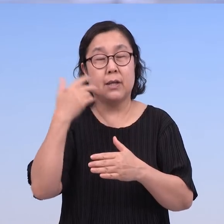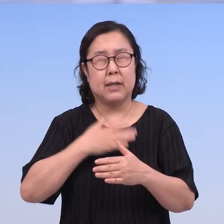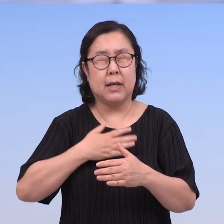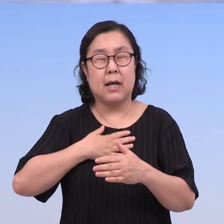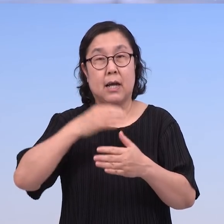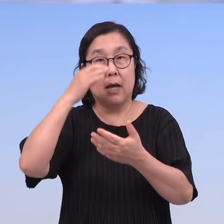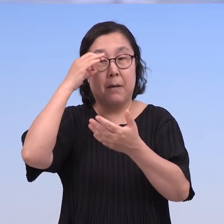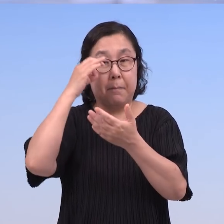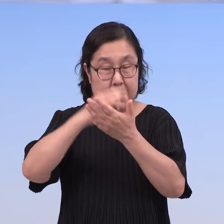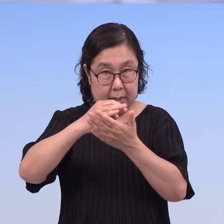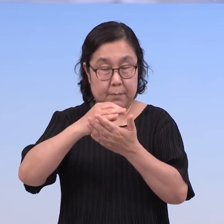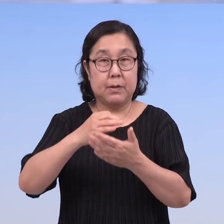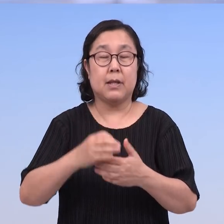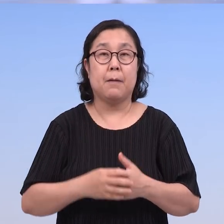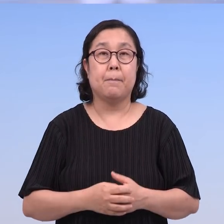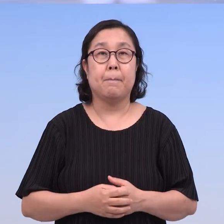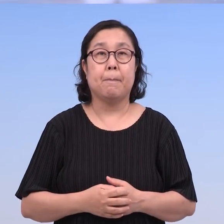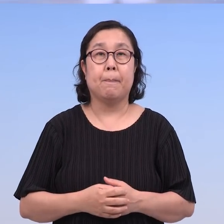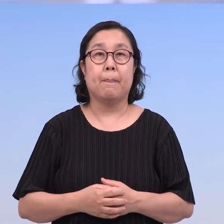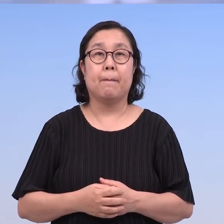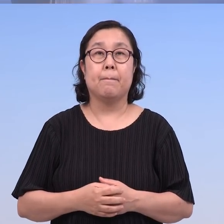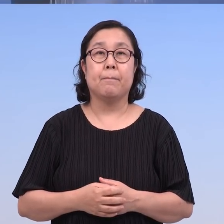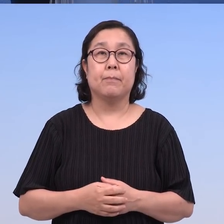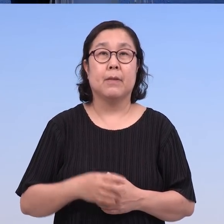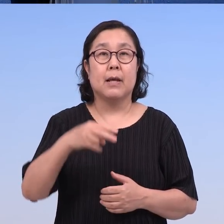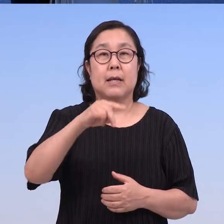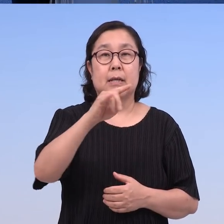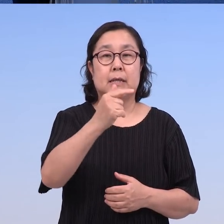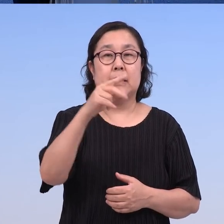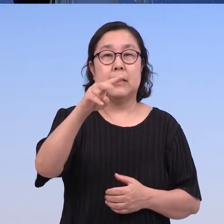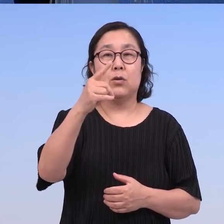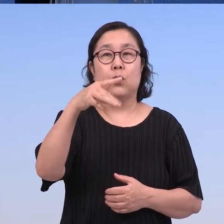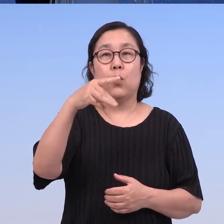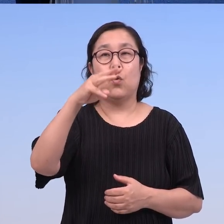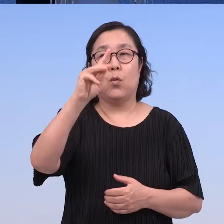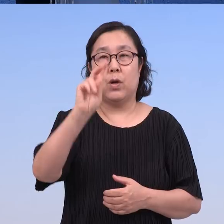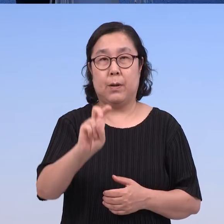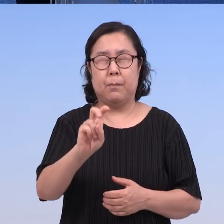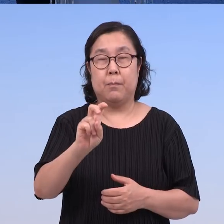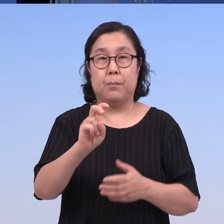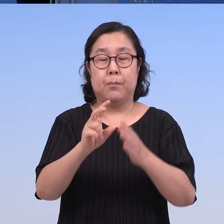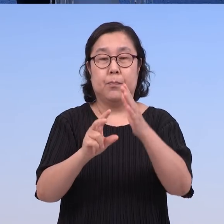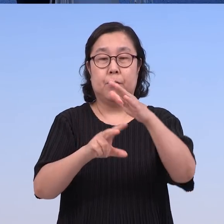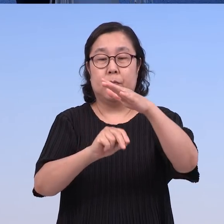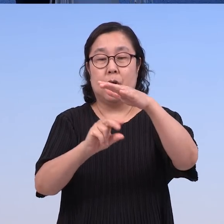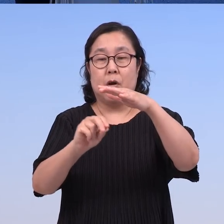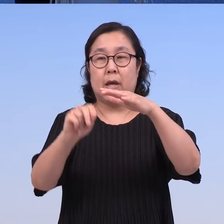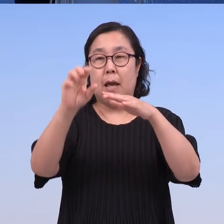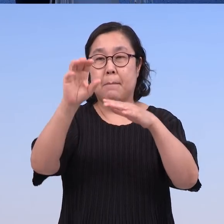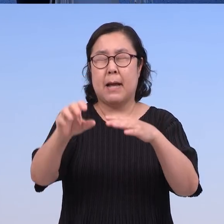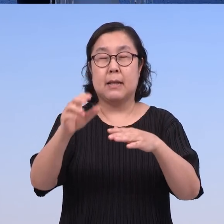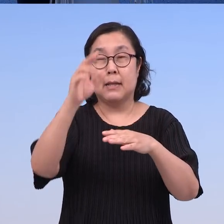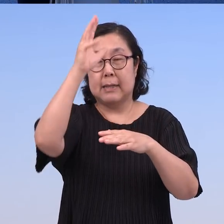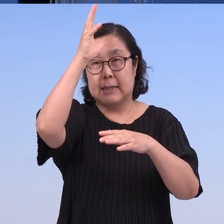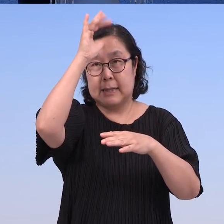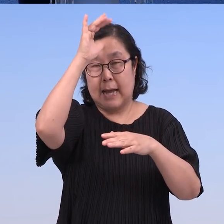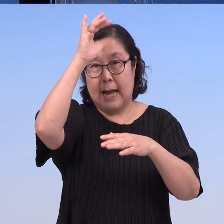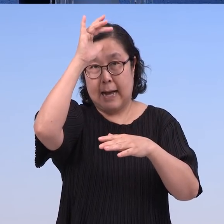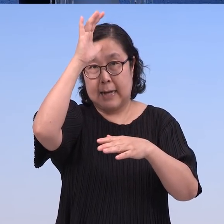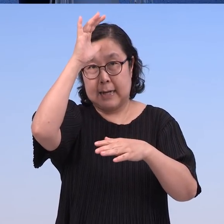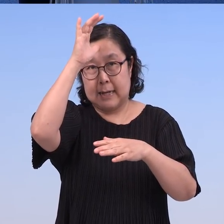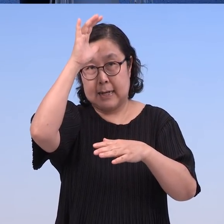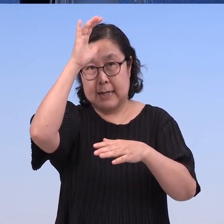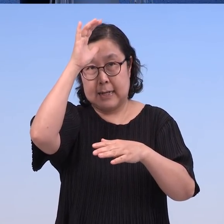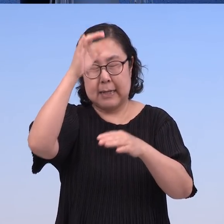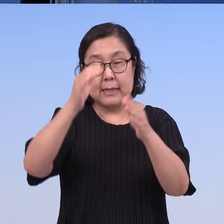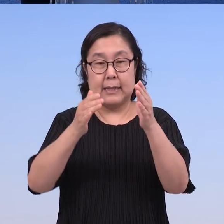봤습니다. 딱 일주일 전에 난 머릿 기사인데 이렇습니다. 신도림 역에만 치킨집 790개,